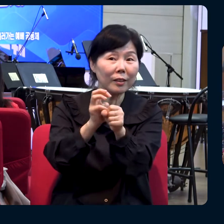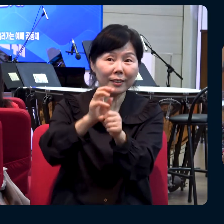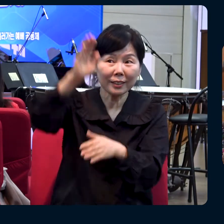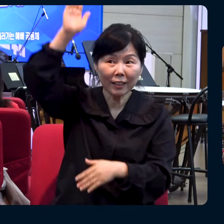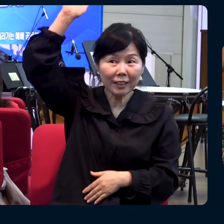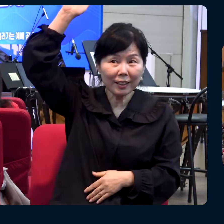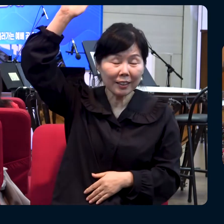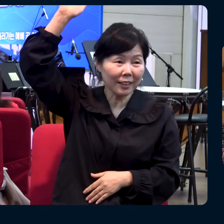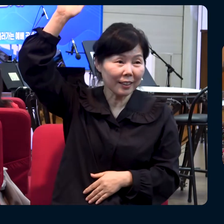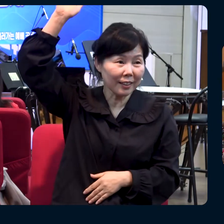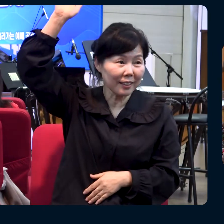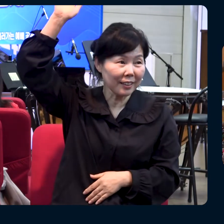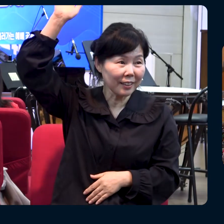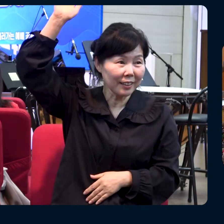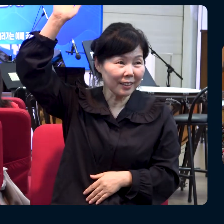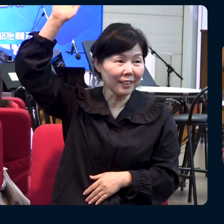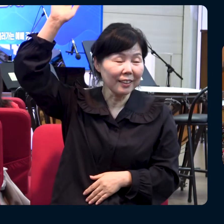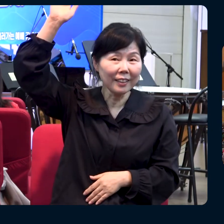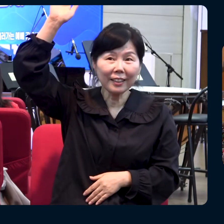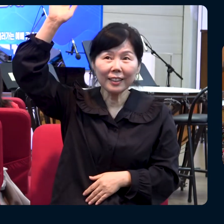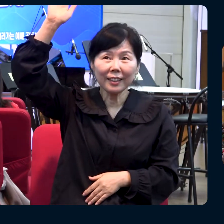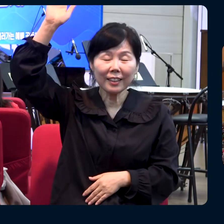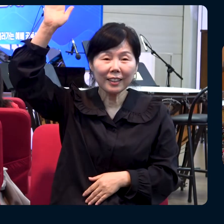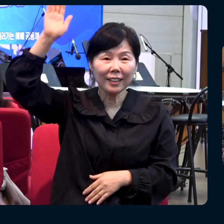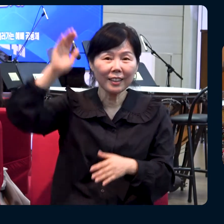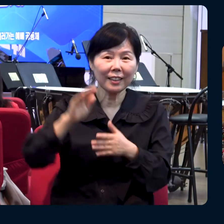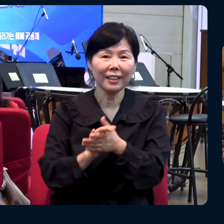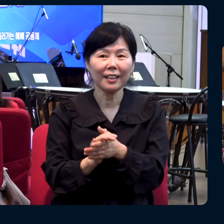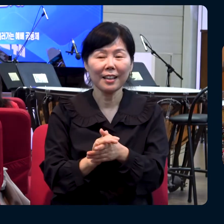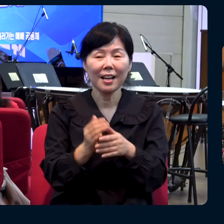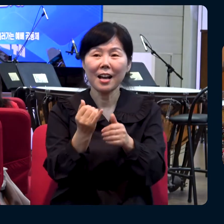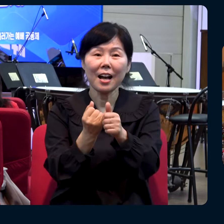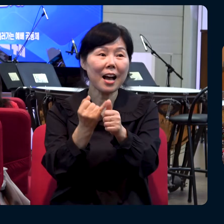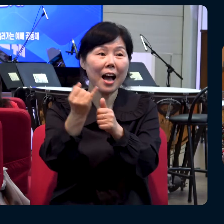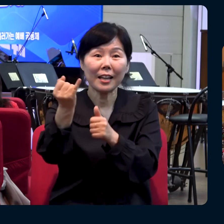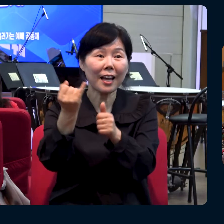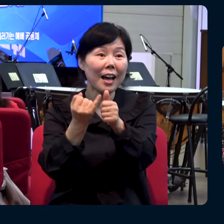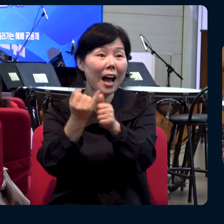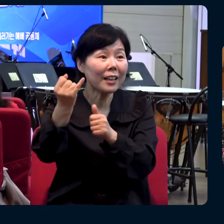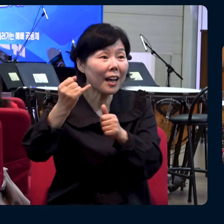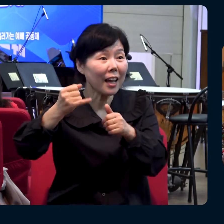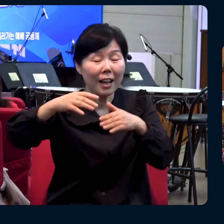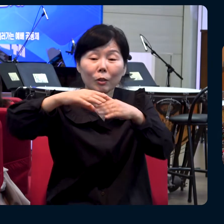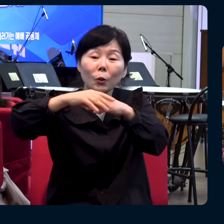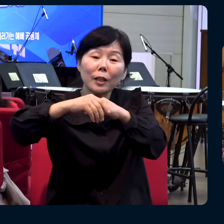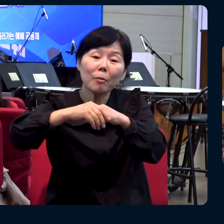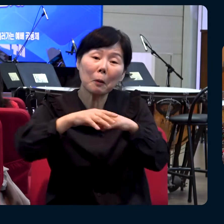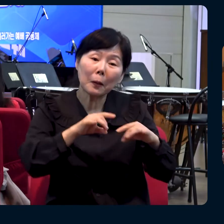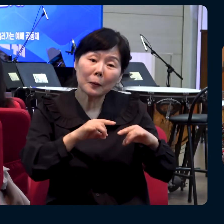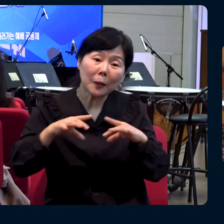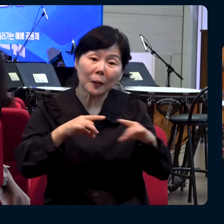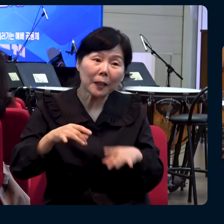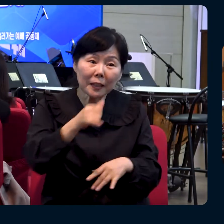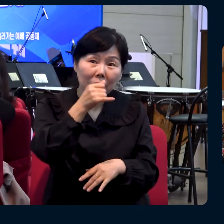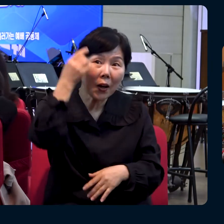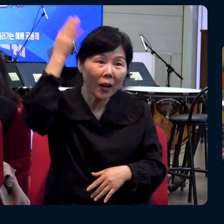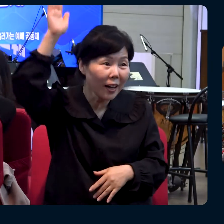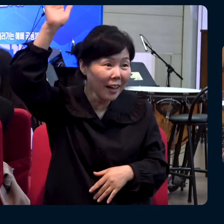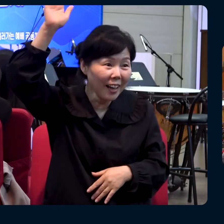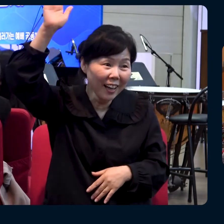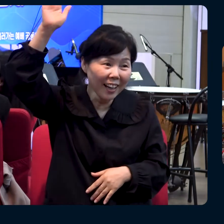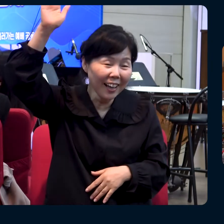들어보세요. 30년 이상 손 드신 분들 중에 요즘 아내 손을 잡은 전기가 온다 손 들어보세요.